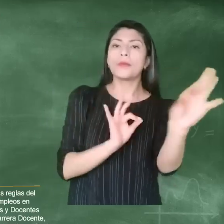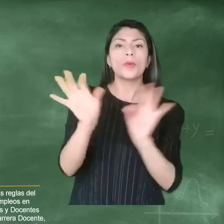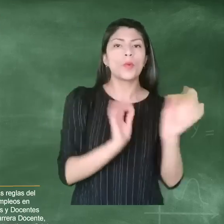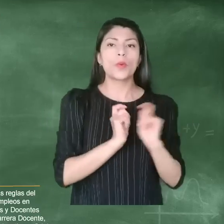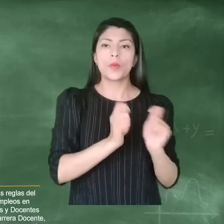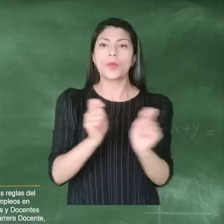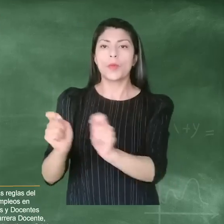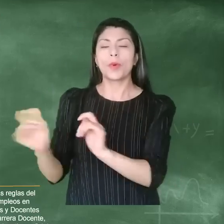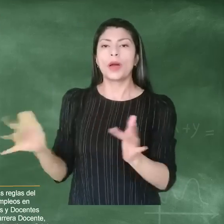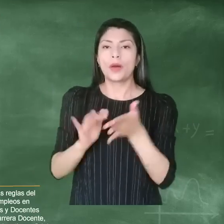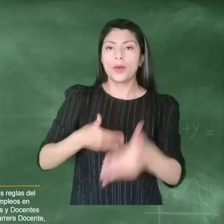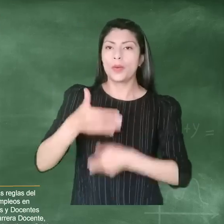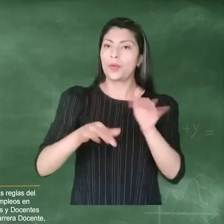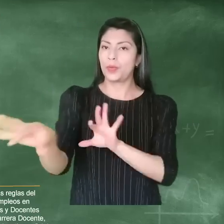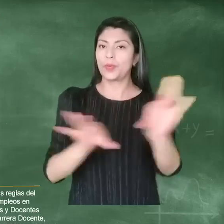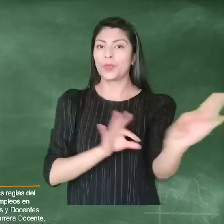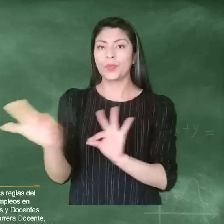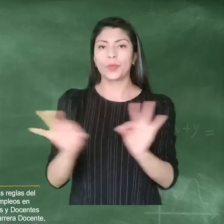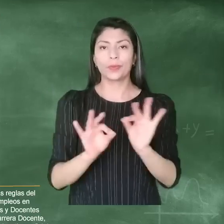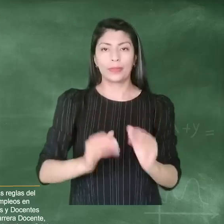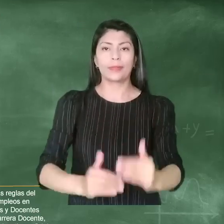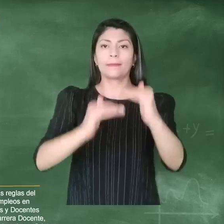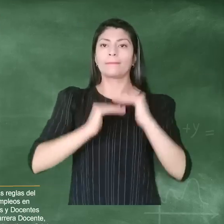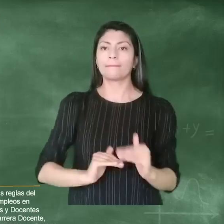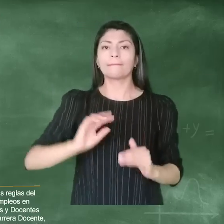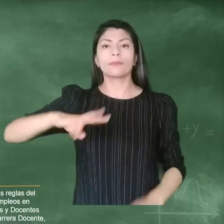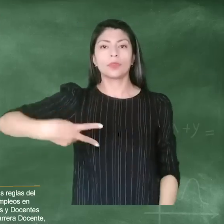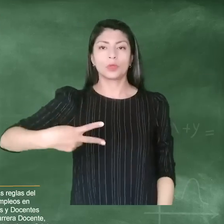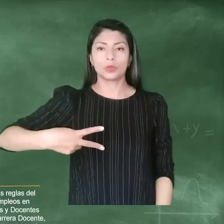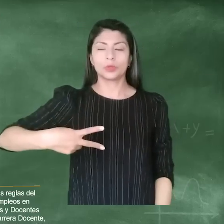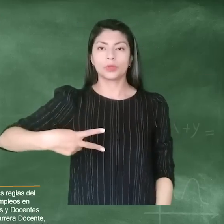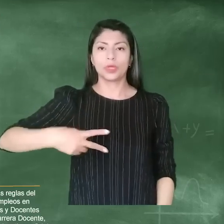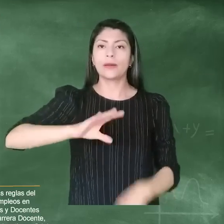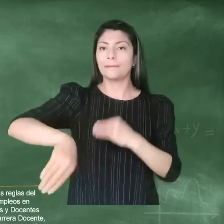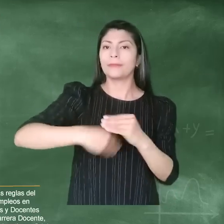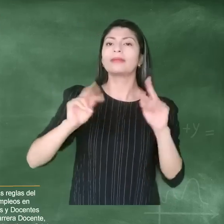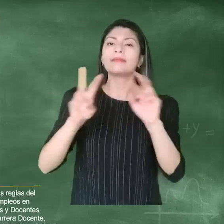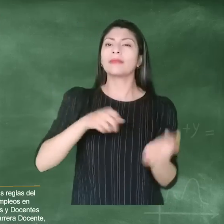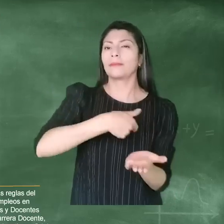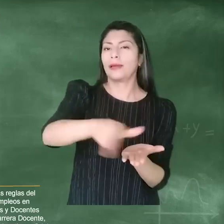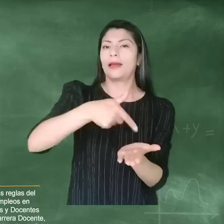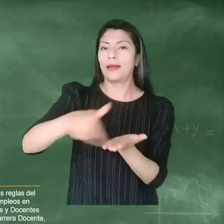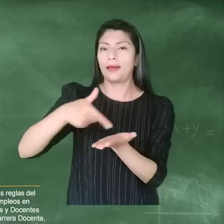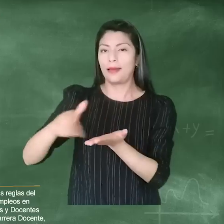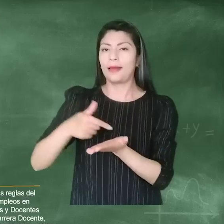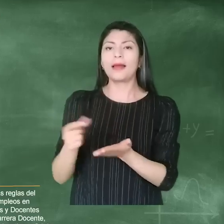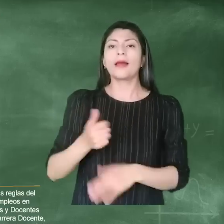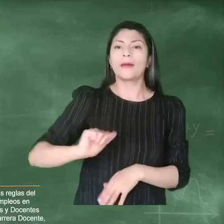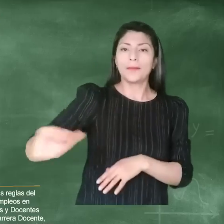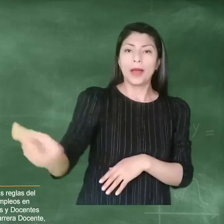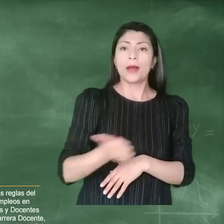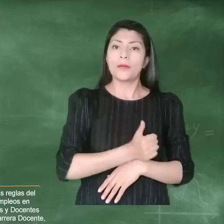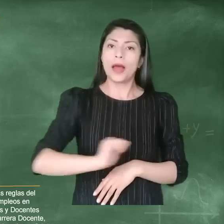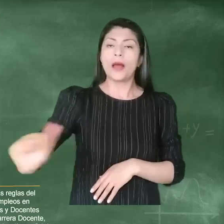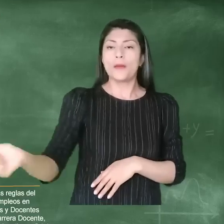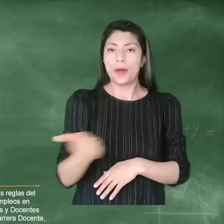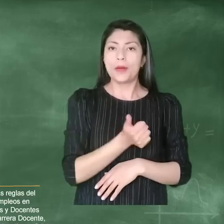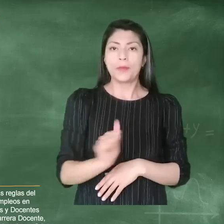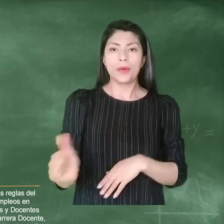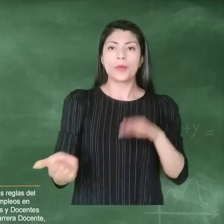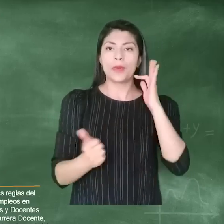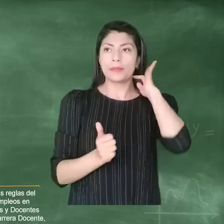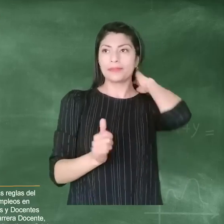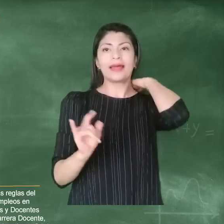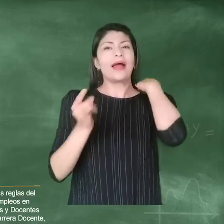los cargos objeto de dicho proceso de selección. Parágrafo 2. Los gastos de desplazamiento y